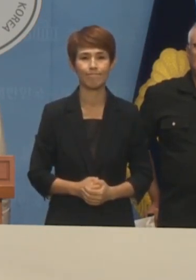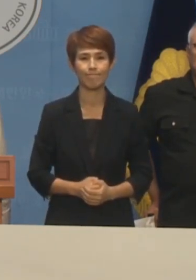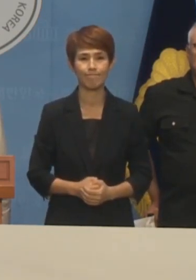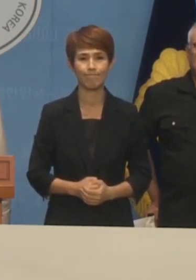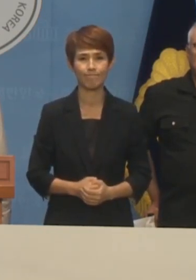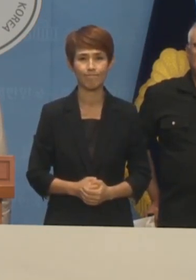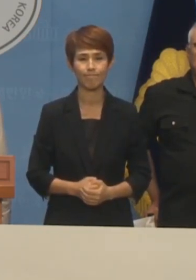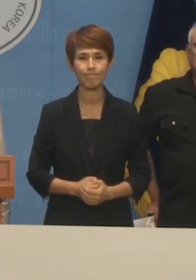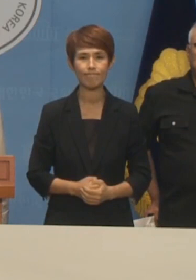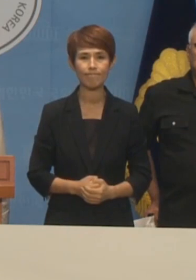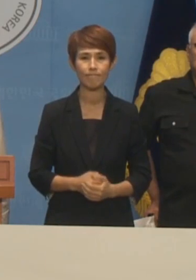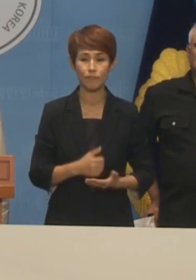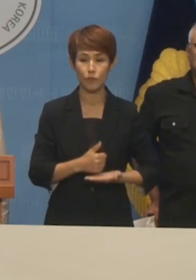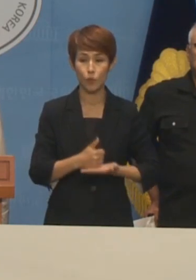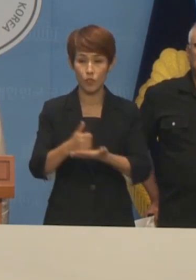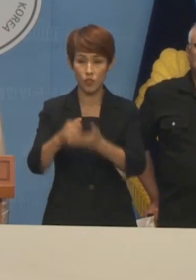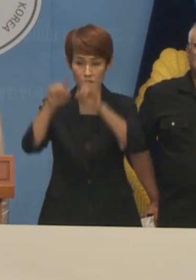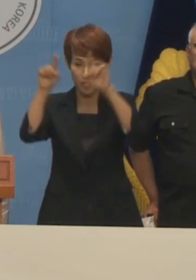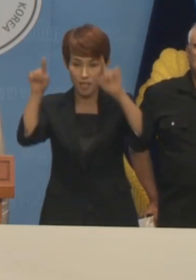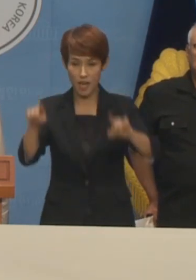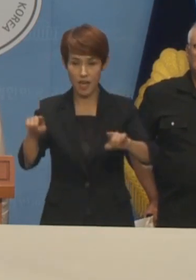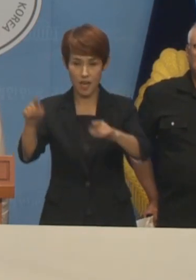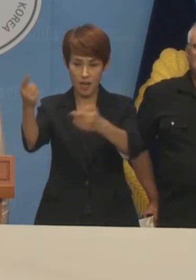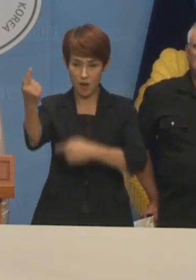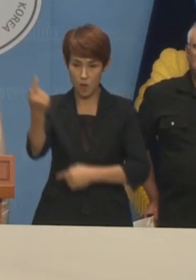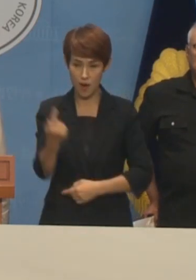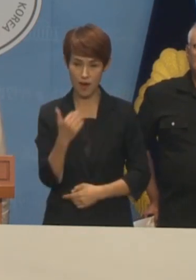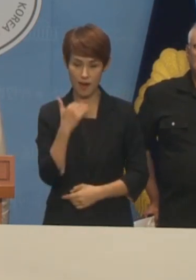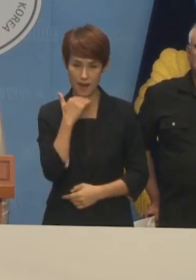저희들은 초청장이 오기를 기다리면서